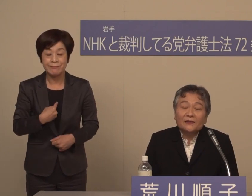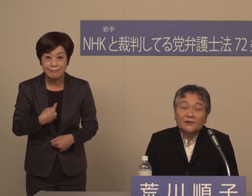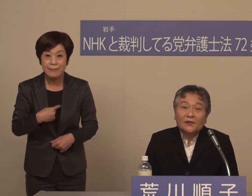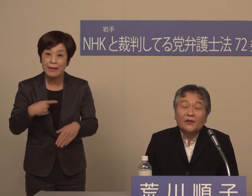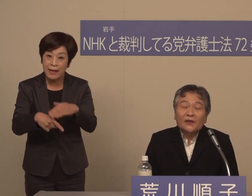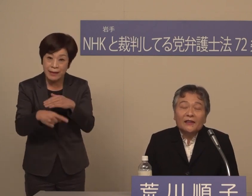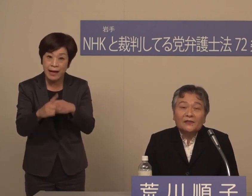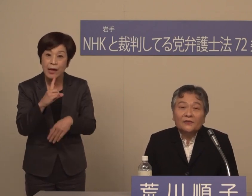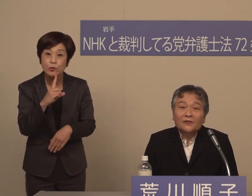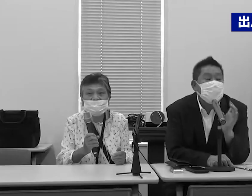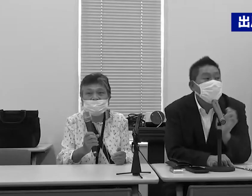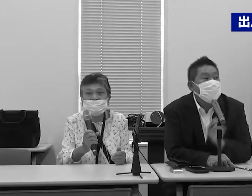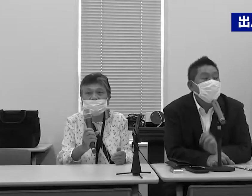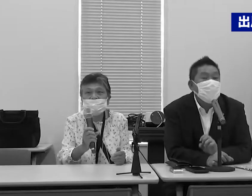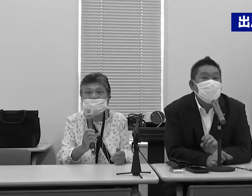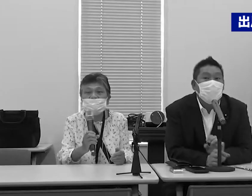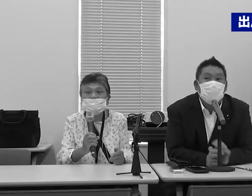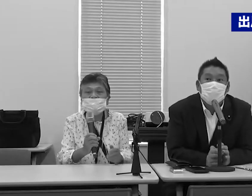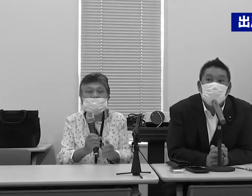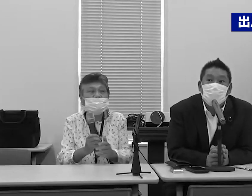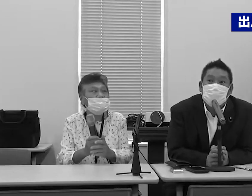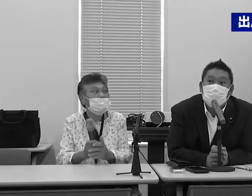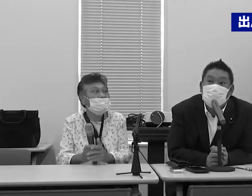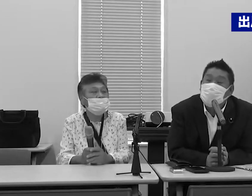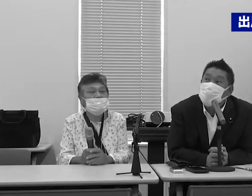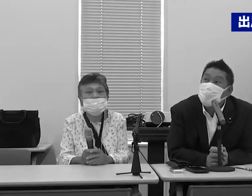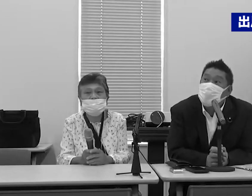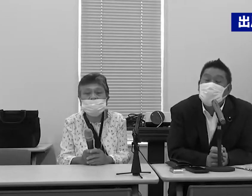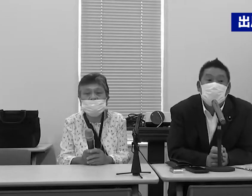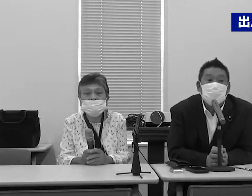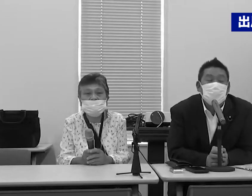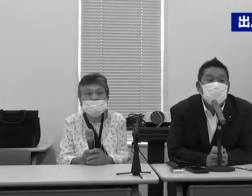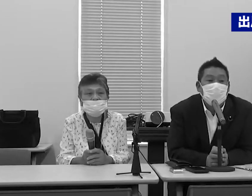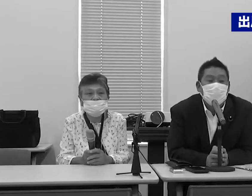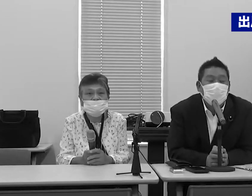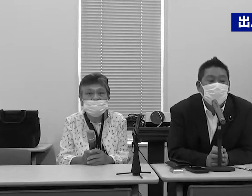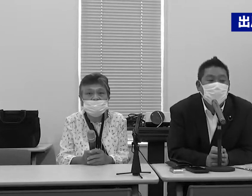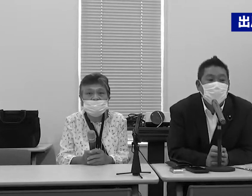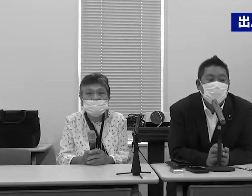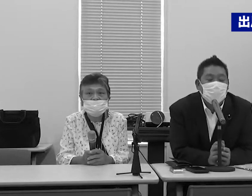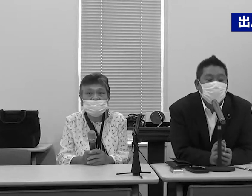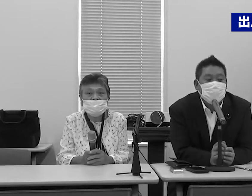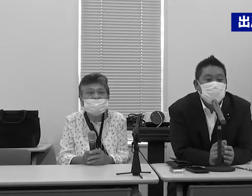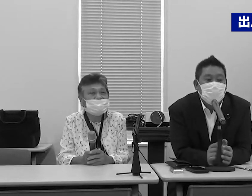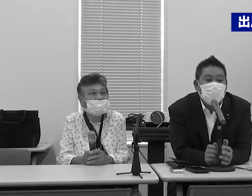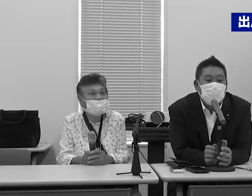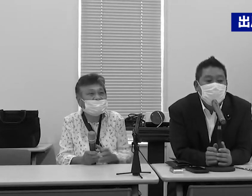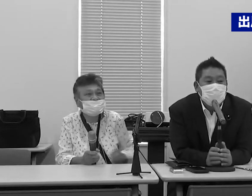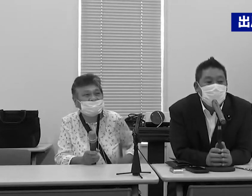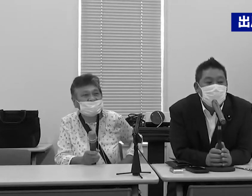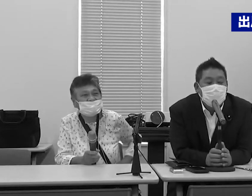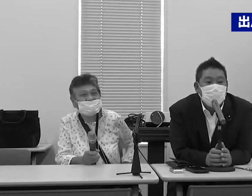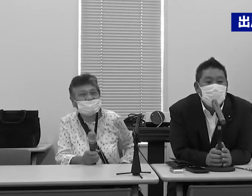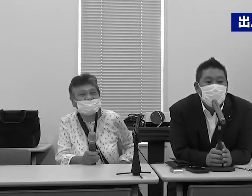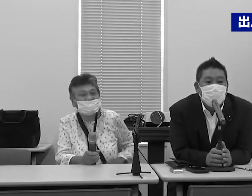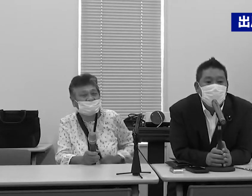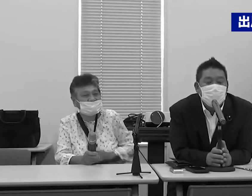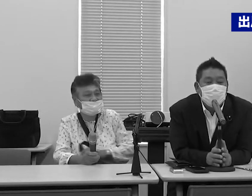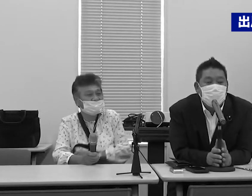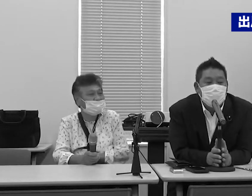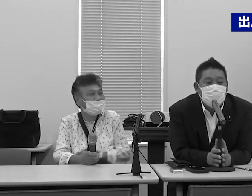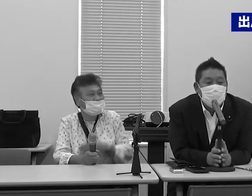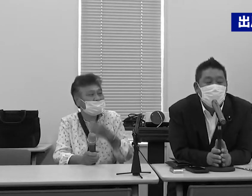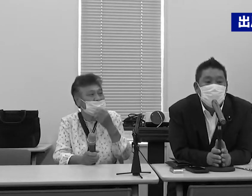なぜかと言いますとあの子の nhk 等があるからですそして立場ださんがいらっしゃるからです海で1